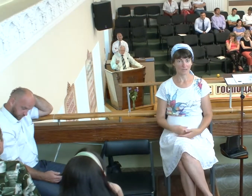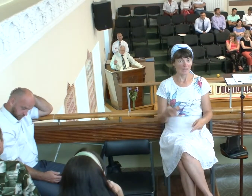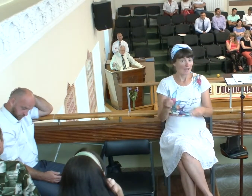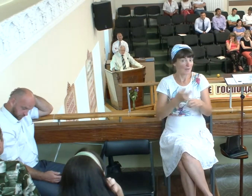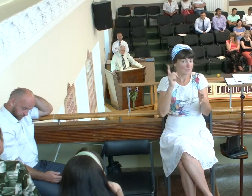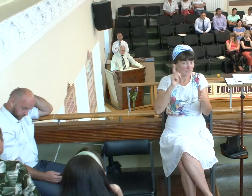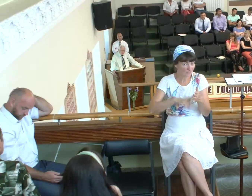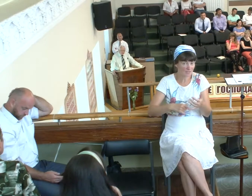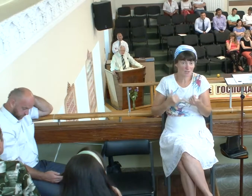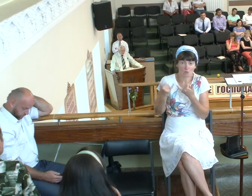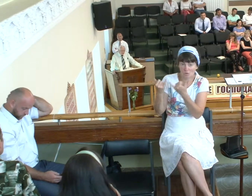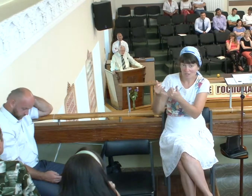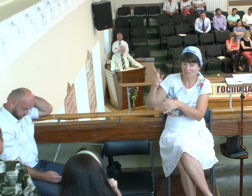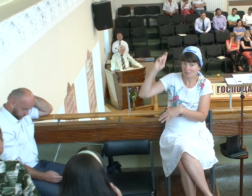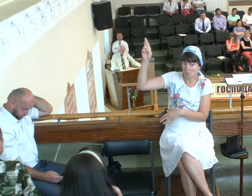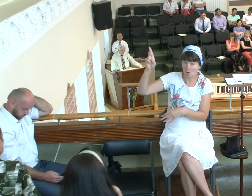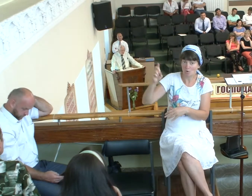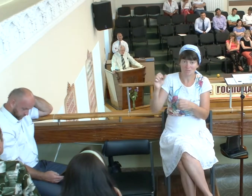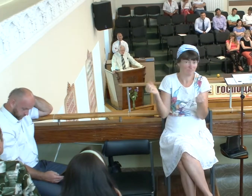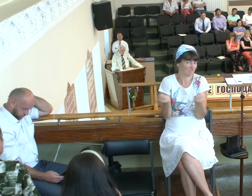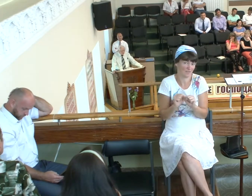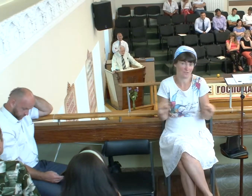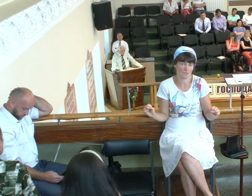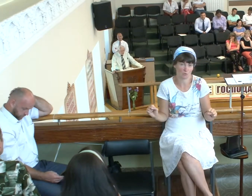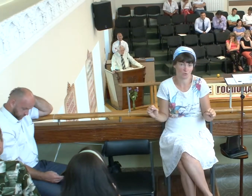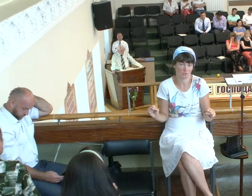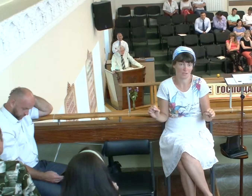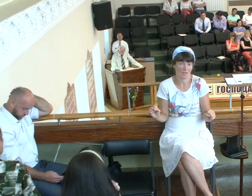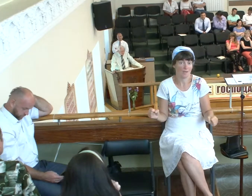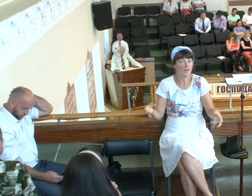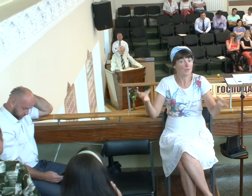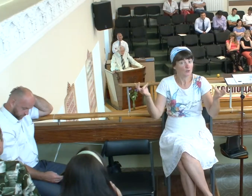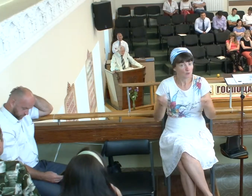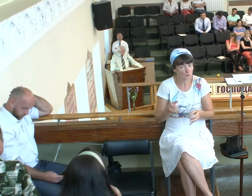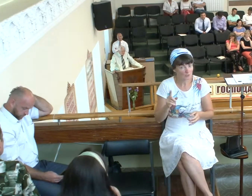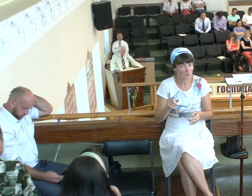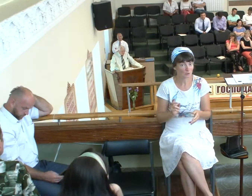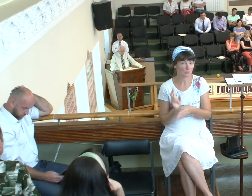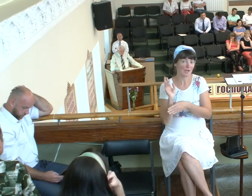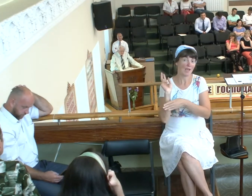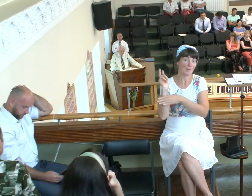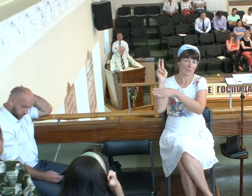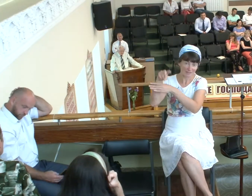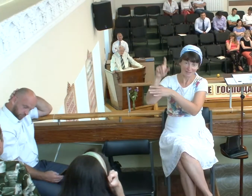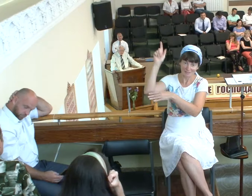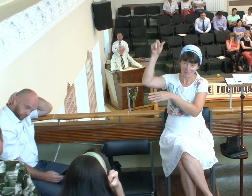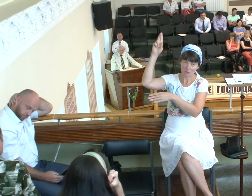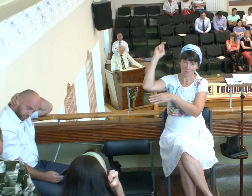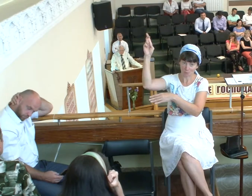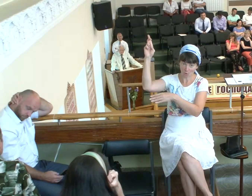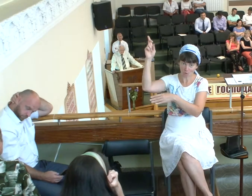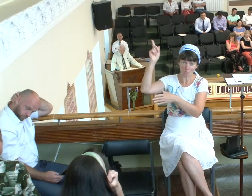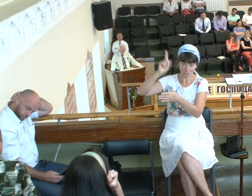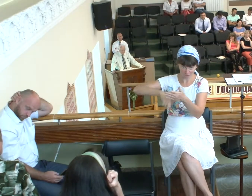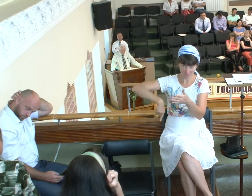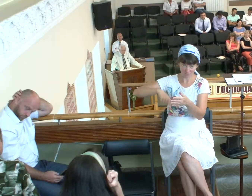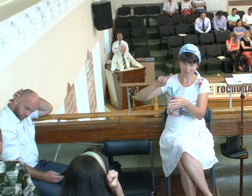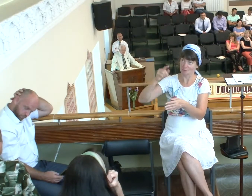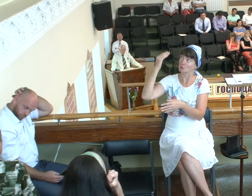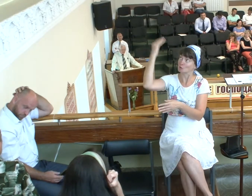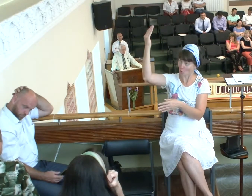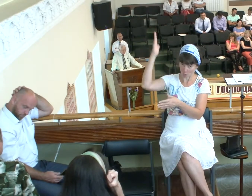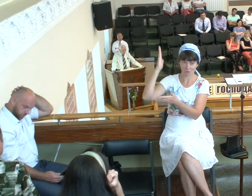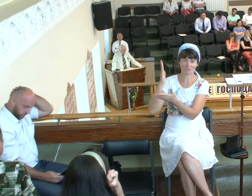а без веры Богу угодить невозможно. Ибо надо, что приходящий Богу веровал, что Он есть, ищущим Его